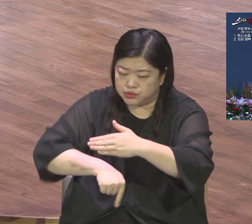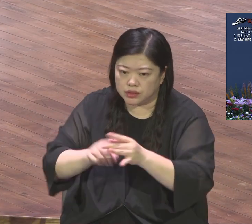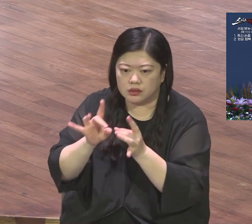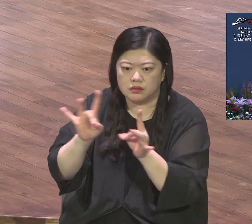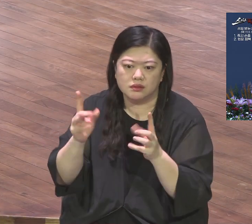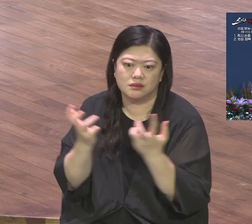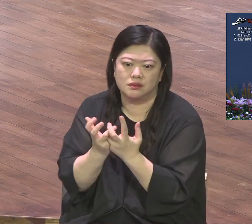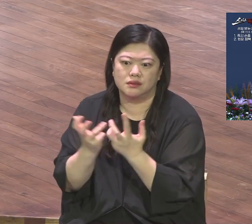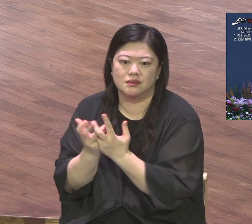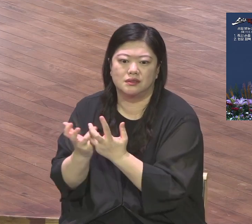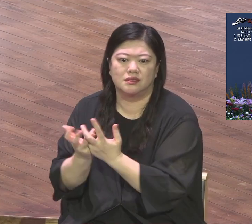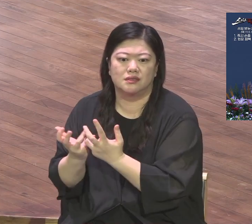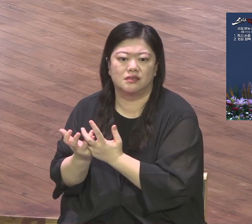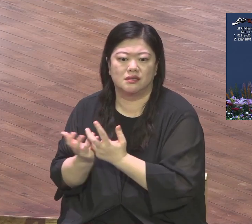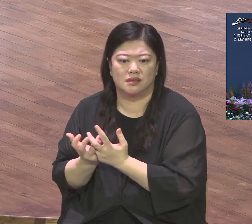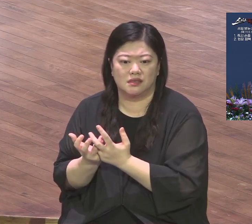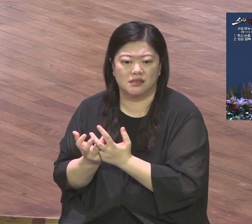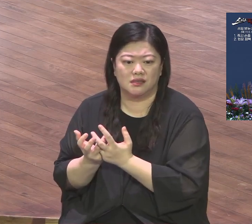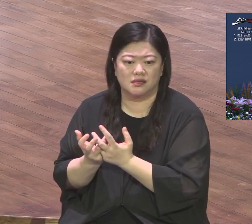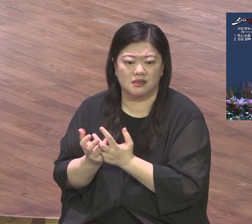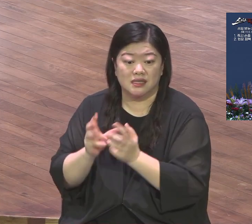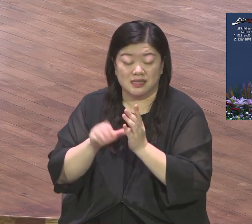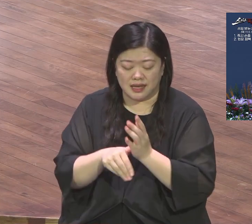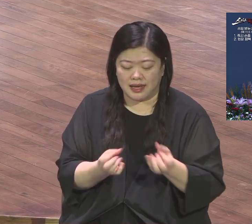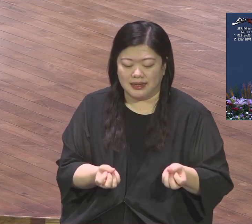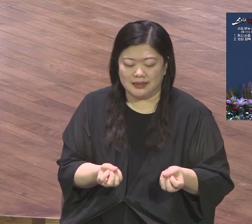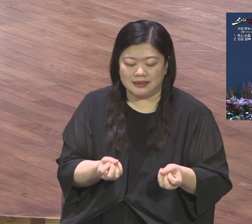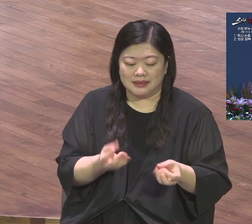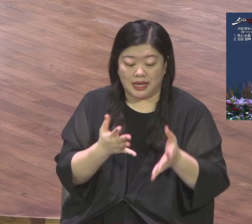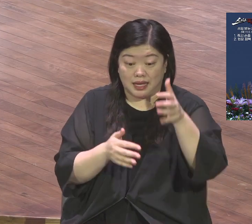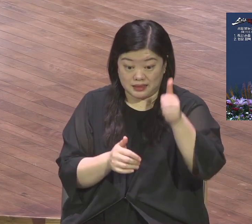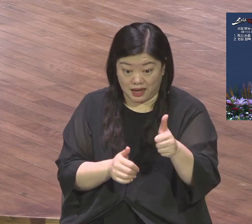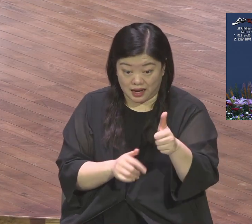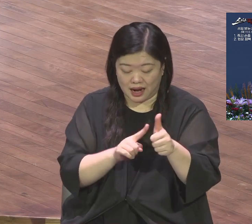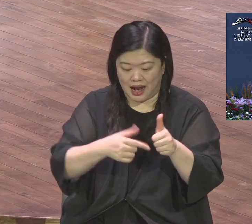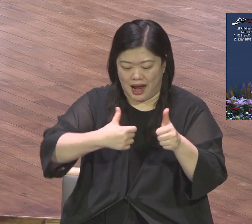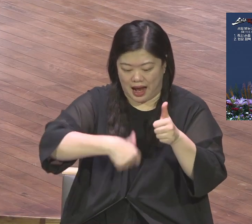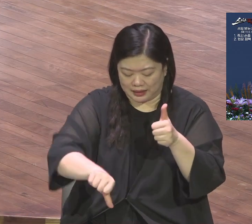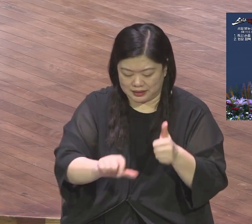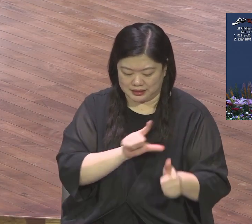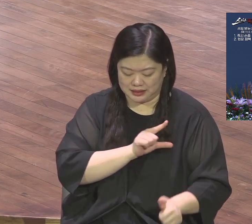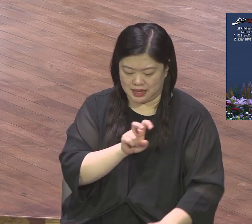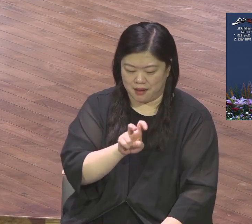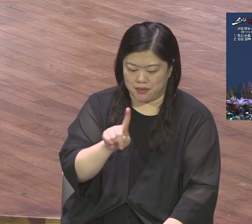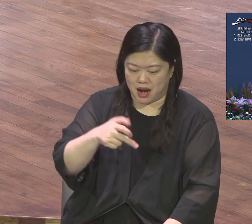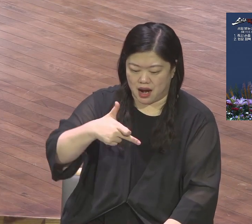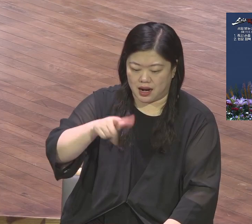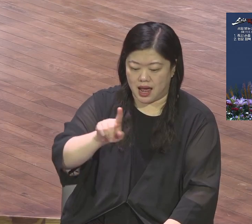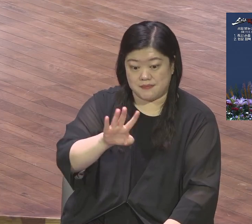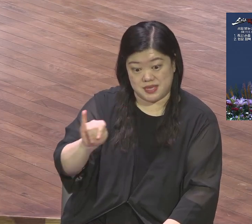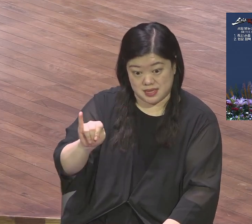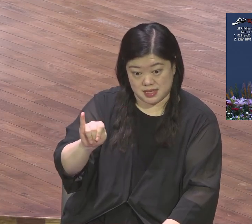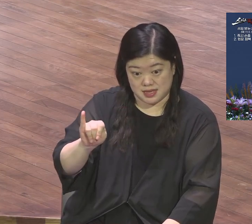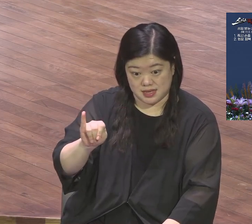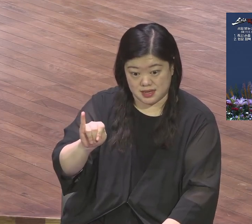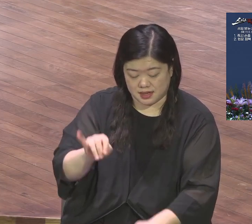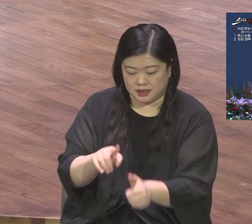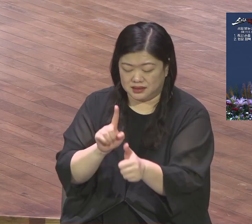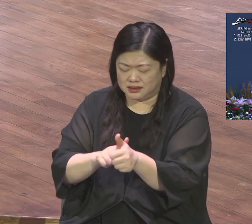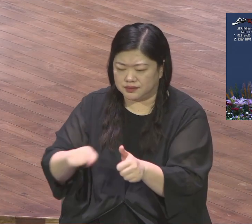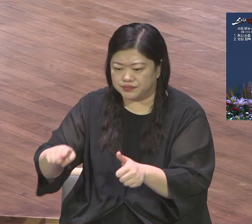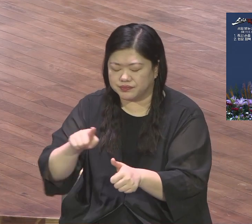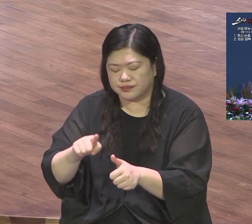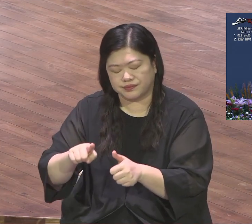제사장의 아들이었던 이 마카피라고 하는 장군이 마카피라는 사람이 군사를